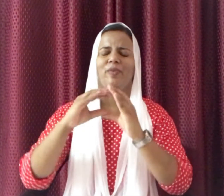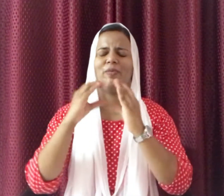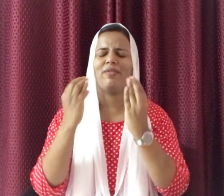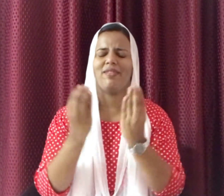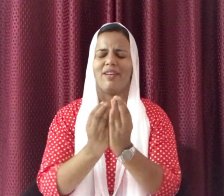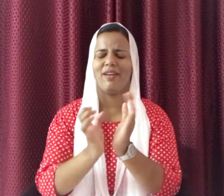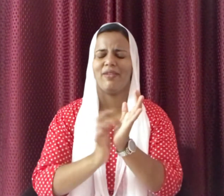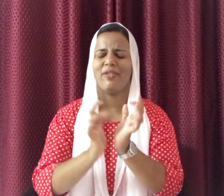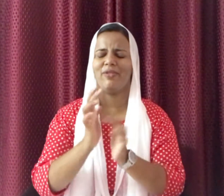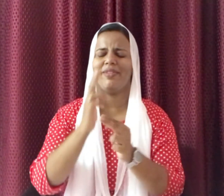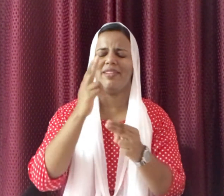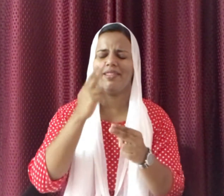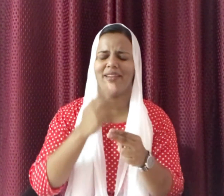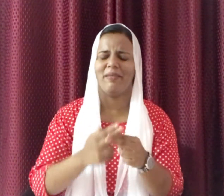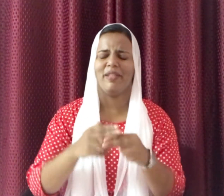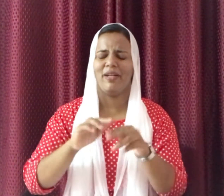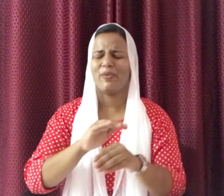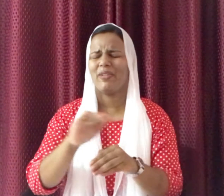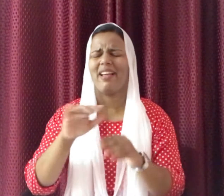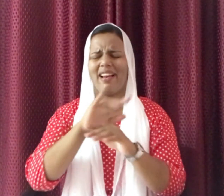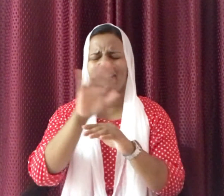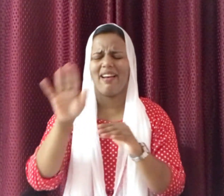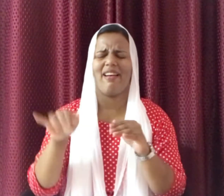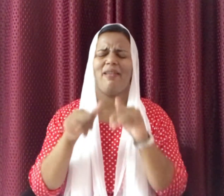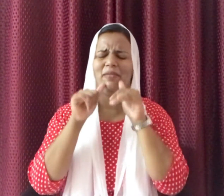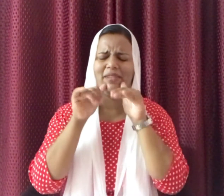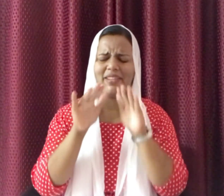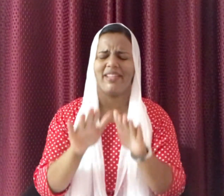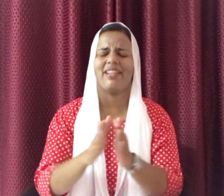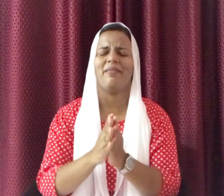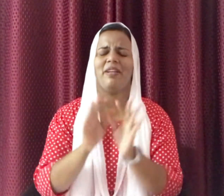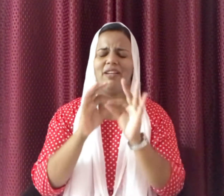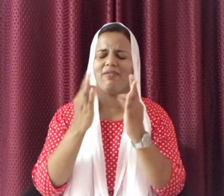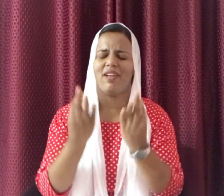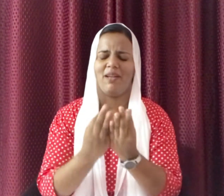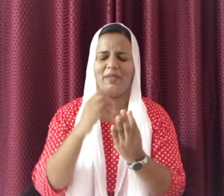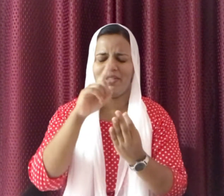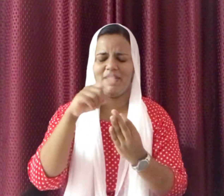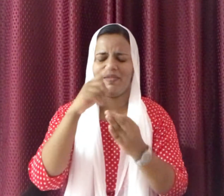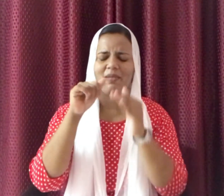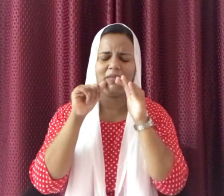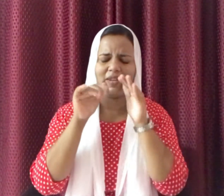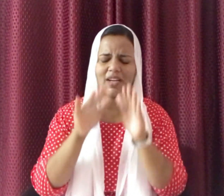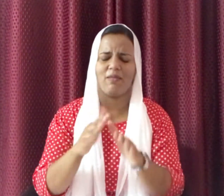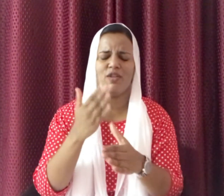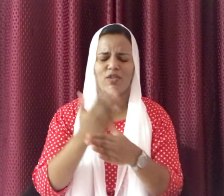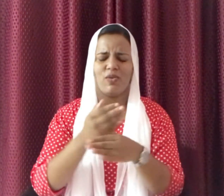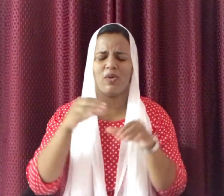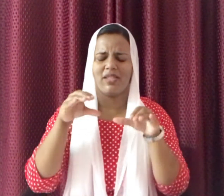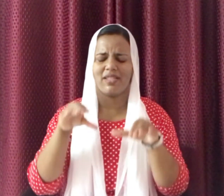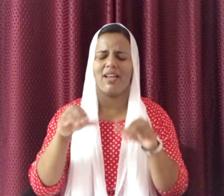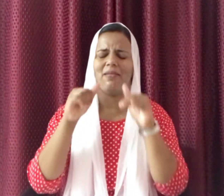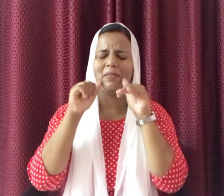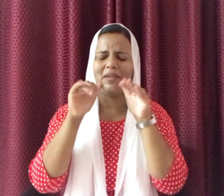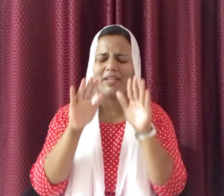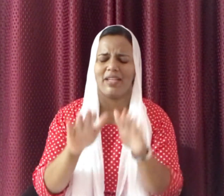നാഥനായ യേശു ക്രിസ്തുവിൻ്റെ നാമത്തിൽ ഈ കുഞ്ഞുങ്ങൾ അനുഗ്രഹിക്കപ്പെടട്ടെ. ഇവരുടെ കുടുംബജീവിതം അനുഗ്രഹിക്കപ്പെടട്ടെ. ഇവരുടെ ജോലിസ്ഥലം അനുഗ്രഹിക്കപ്പെടട്ടെ. ഇവരുടെ